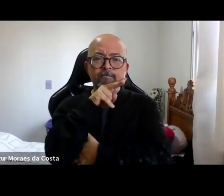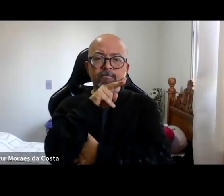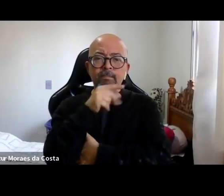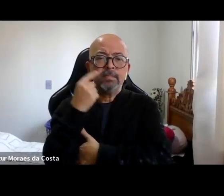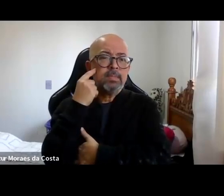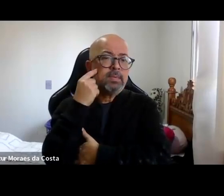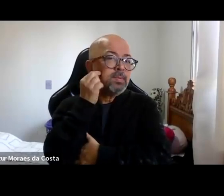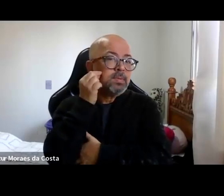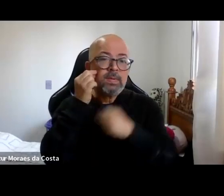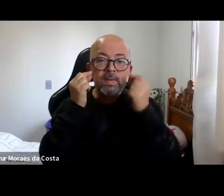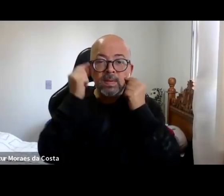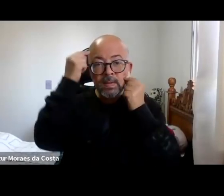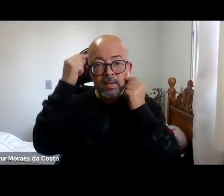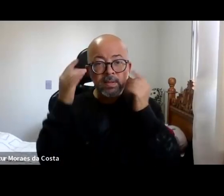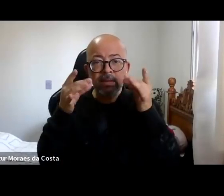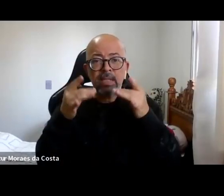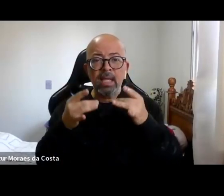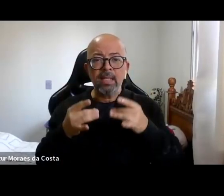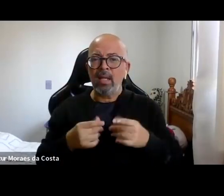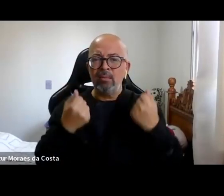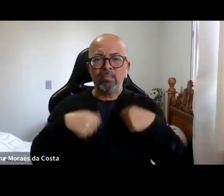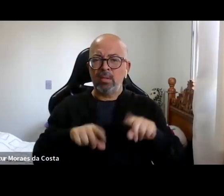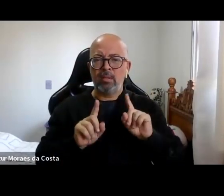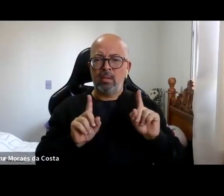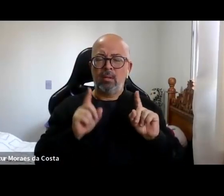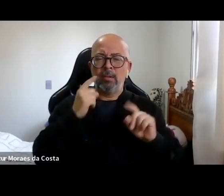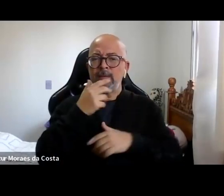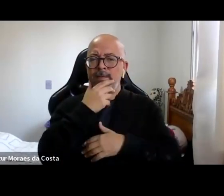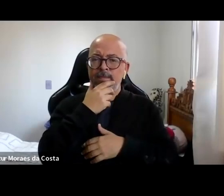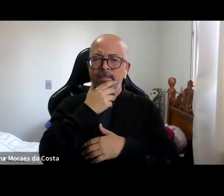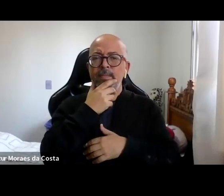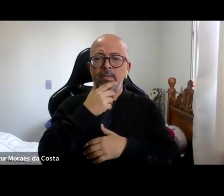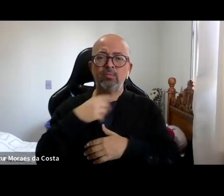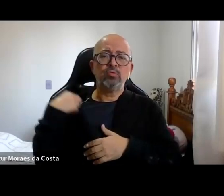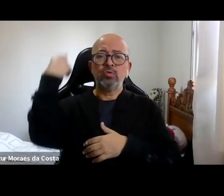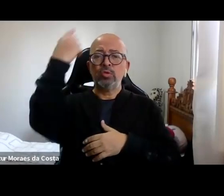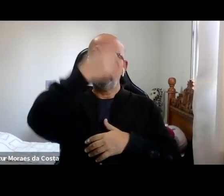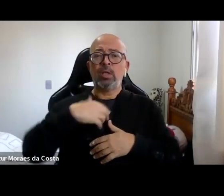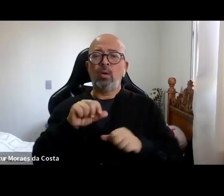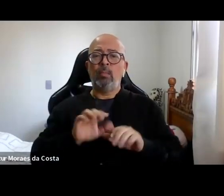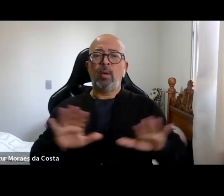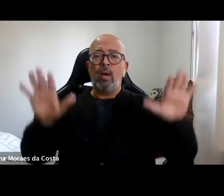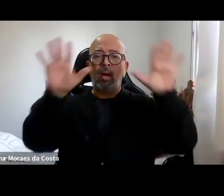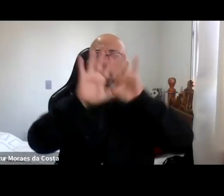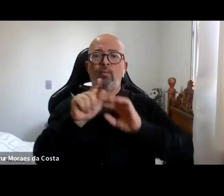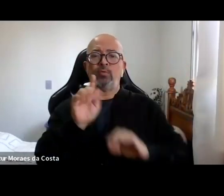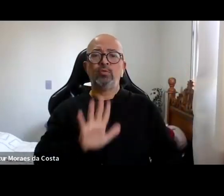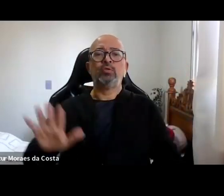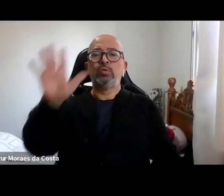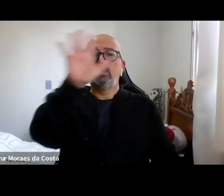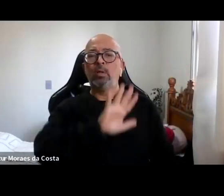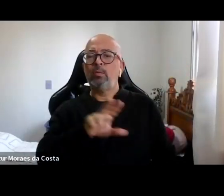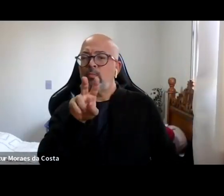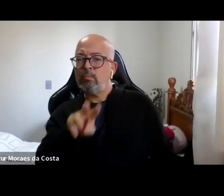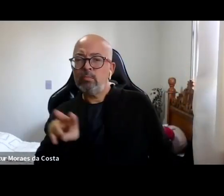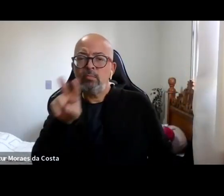Qué sería de pronto como lo más general y que pueda ser de interés que no